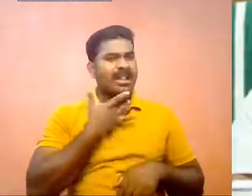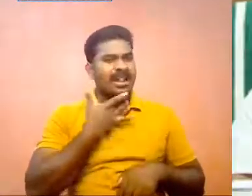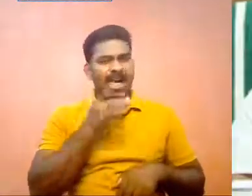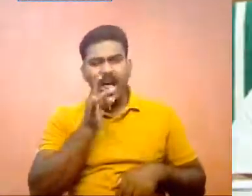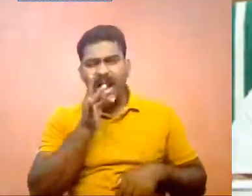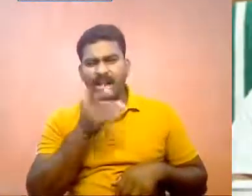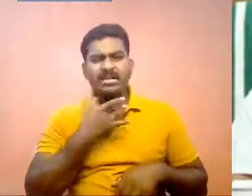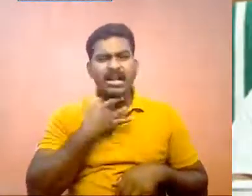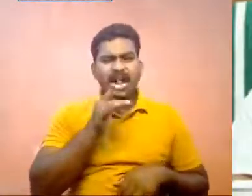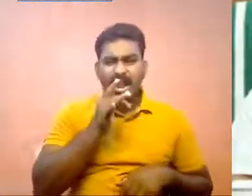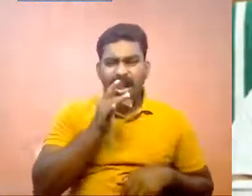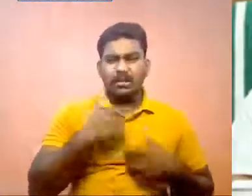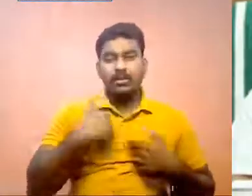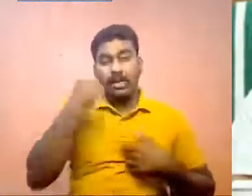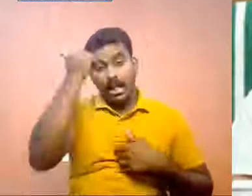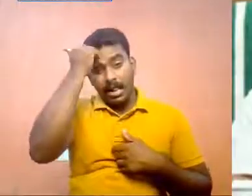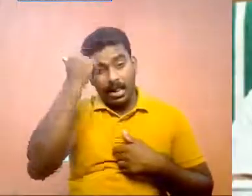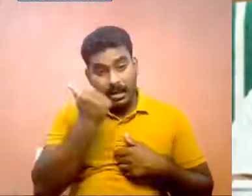പനി, ശ്വാസതടസ്സം